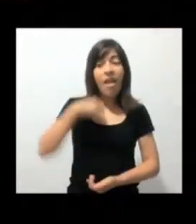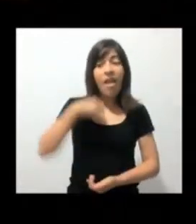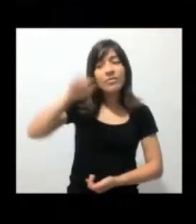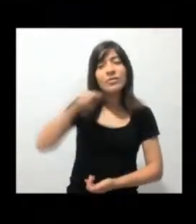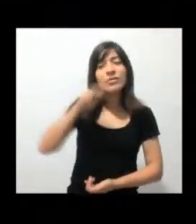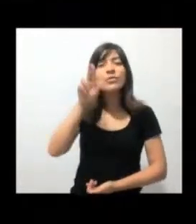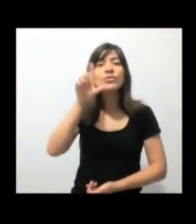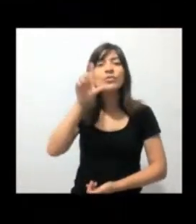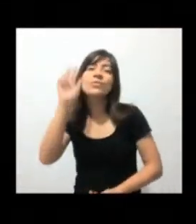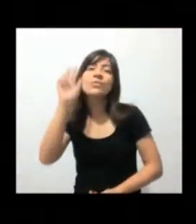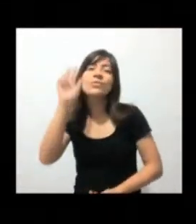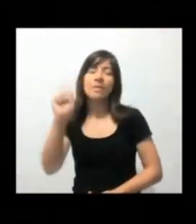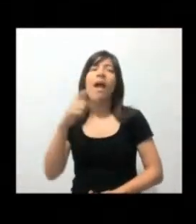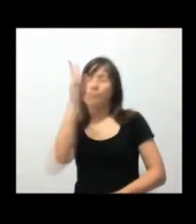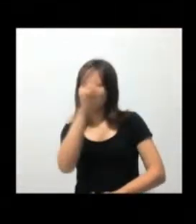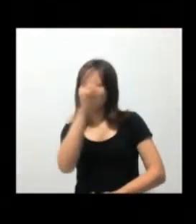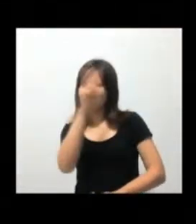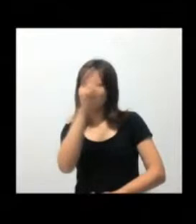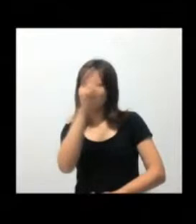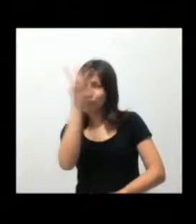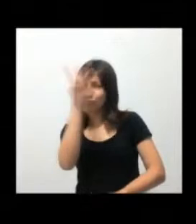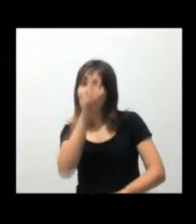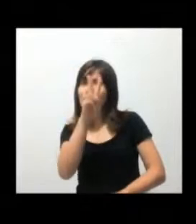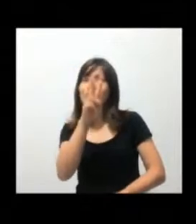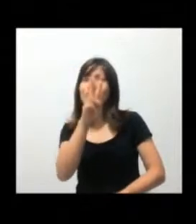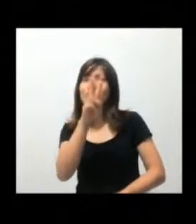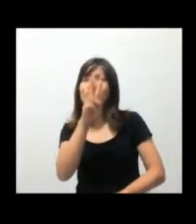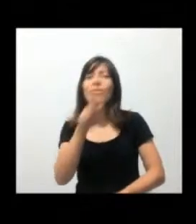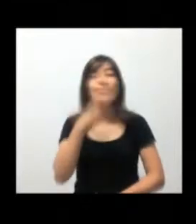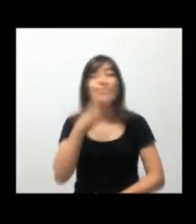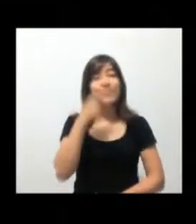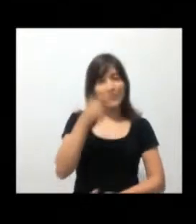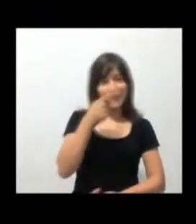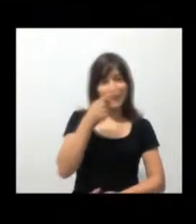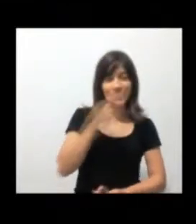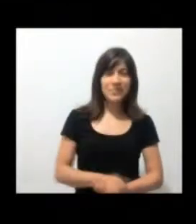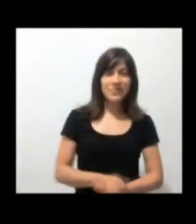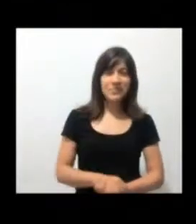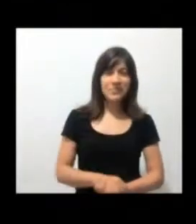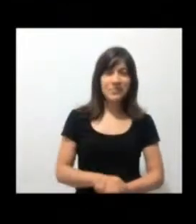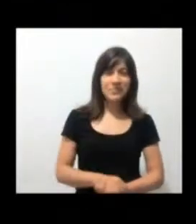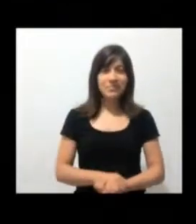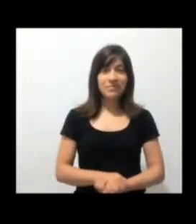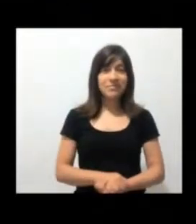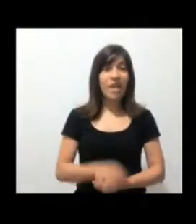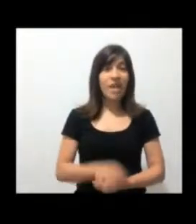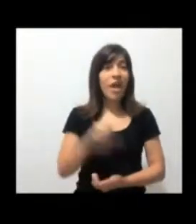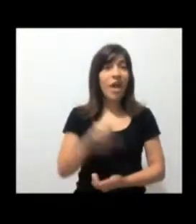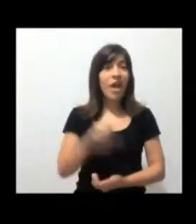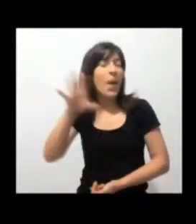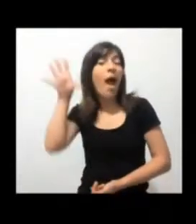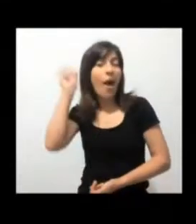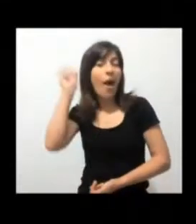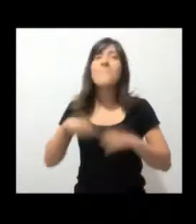muitas histórias para contar. Vocês não escutam ela, mas eu escuto. E eu vou passar